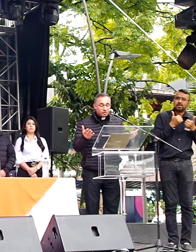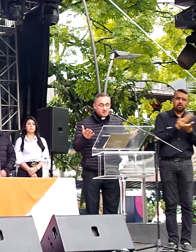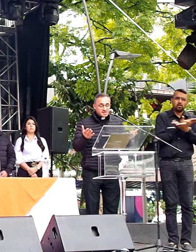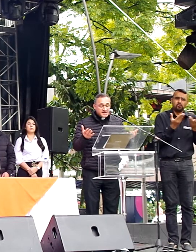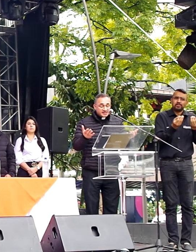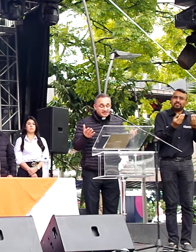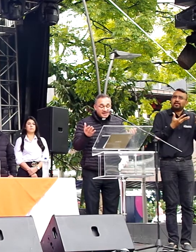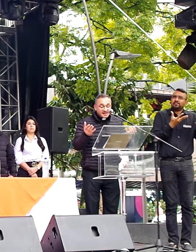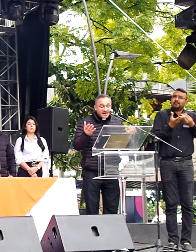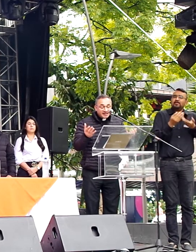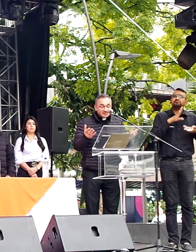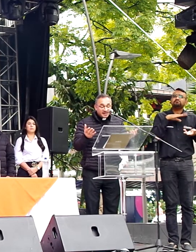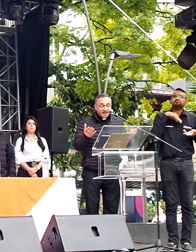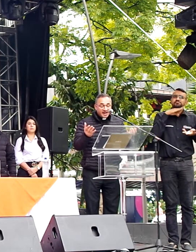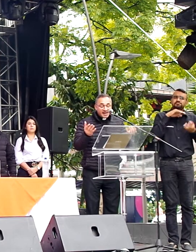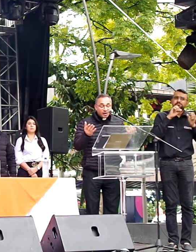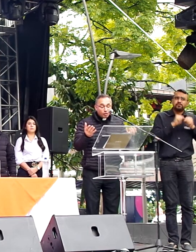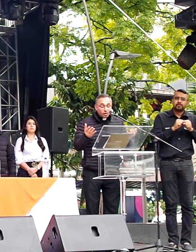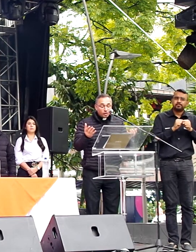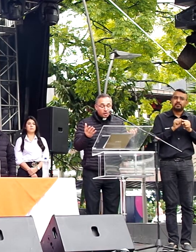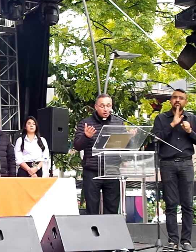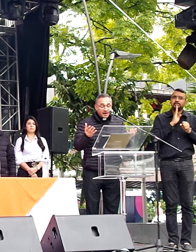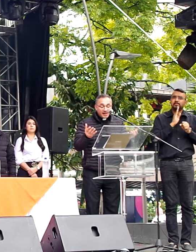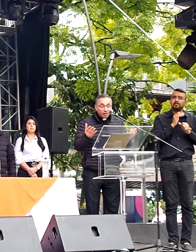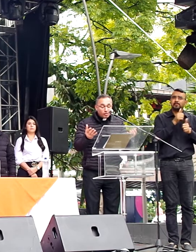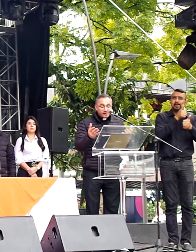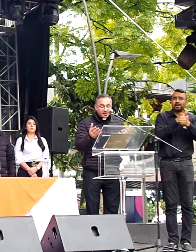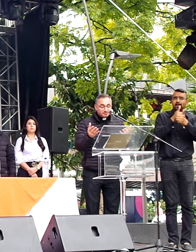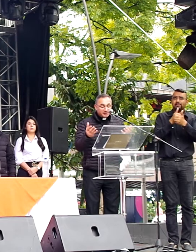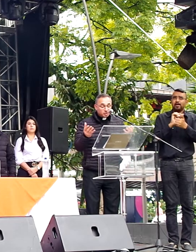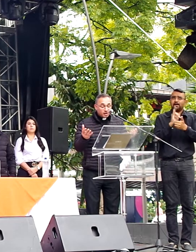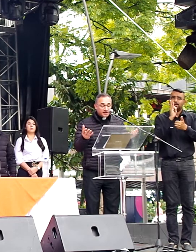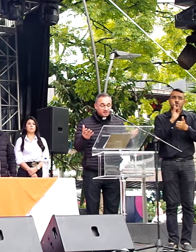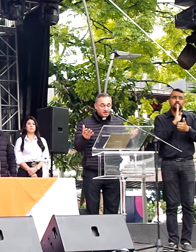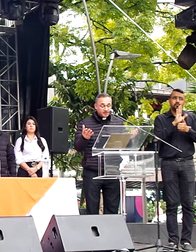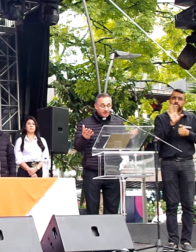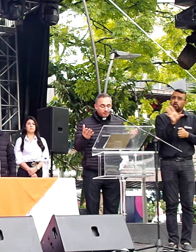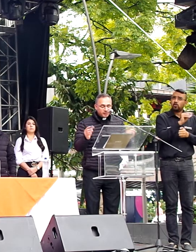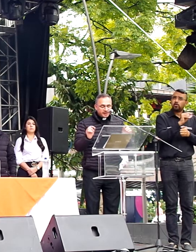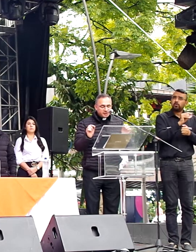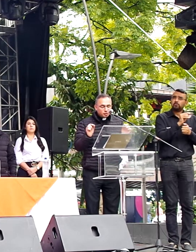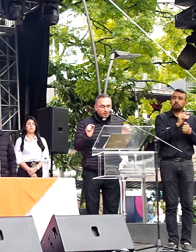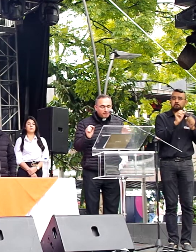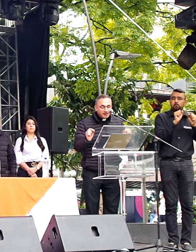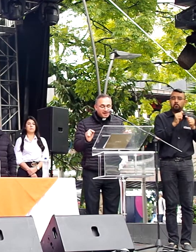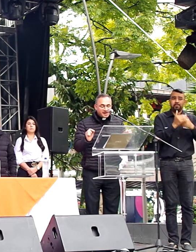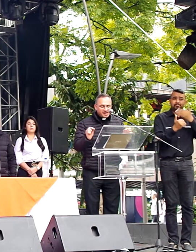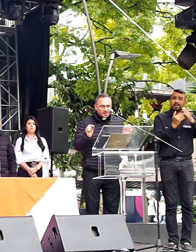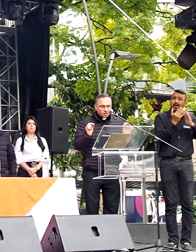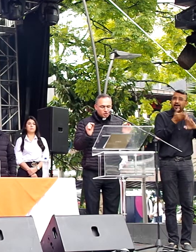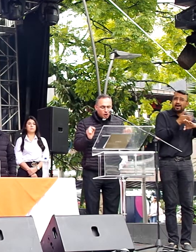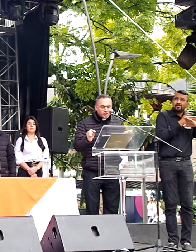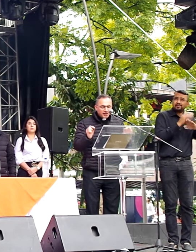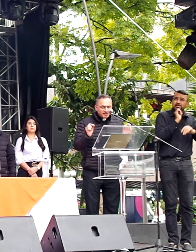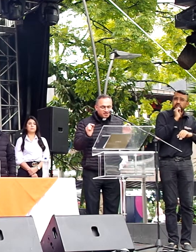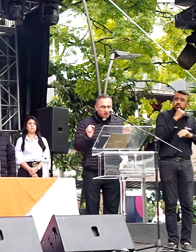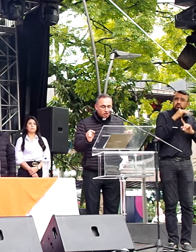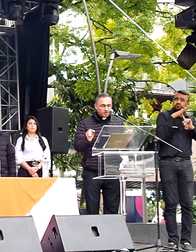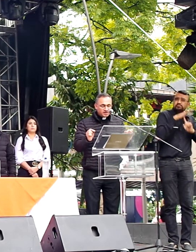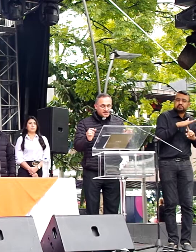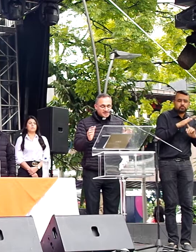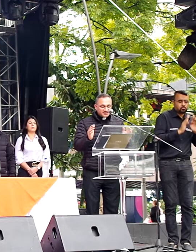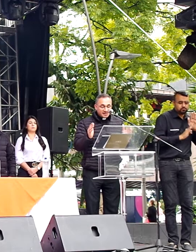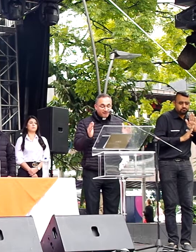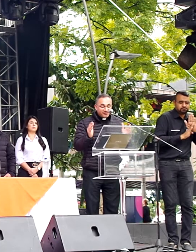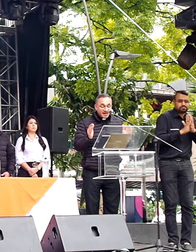recibido, se realice cada una de las personas y, suprimida toda